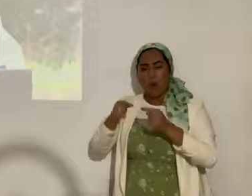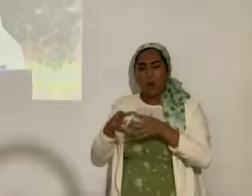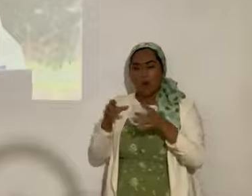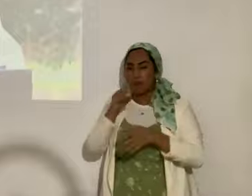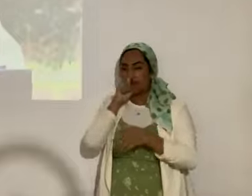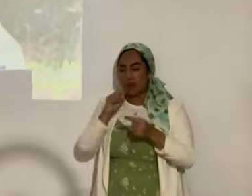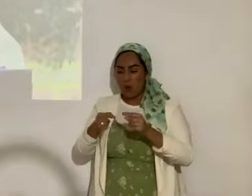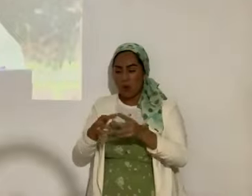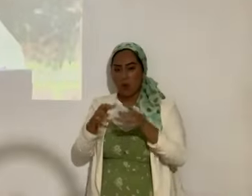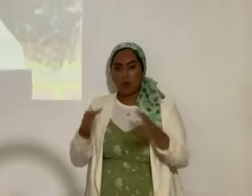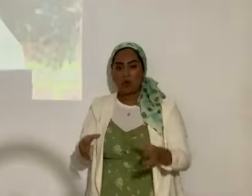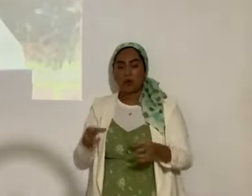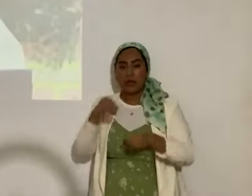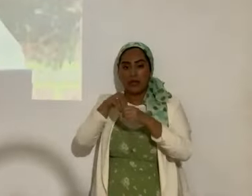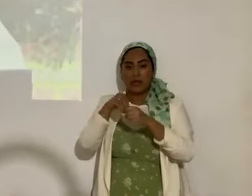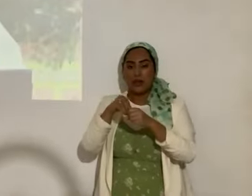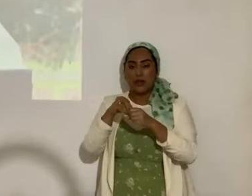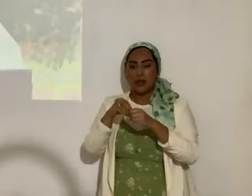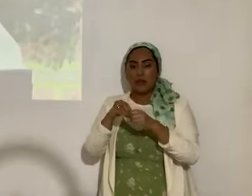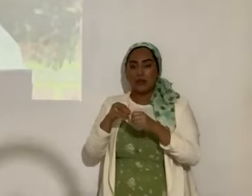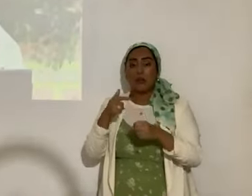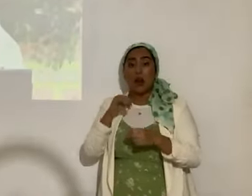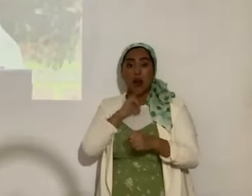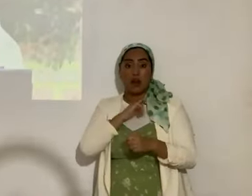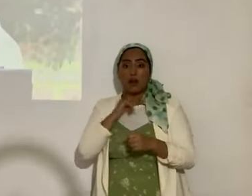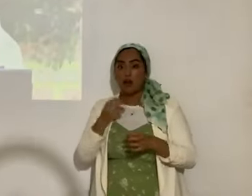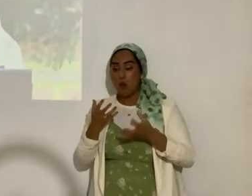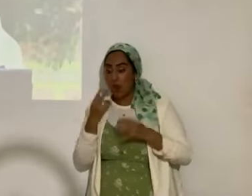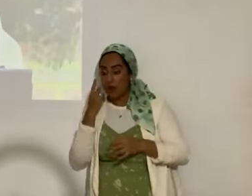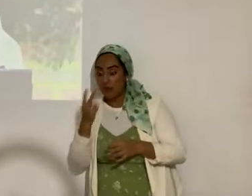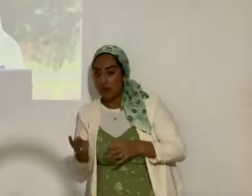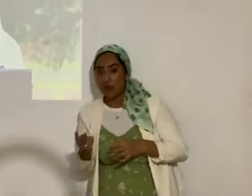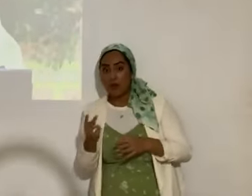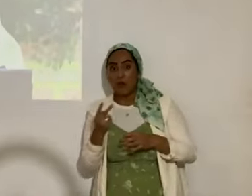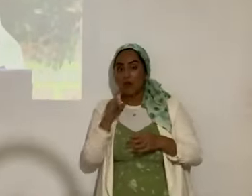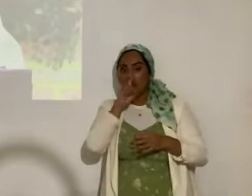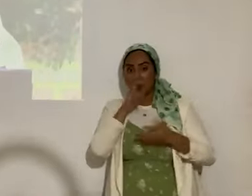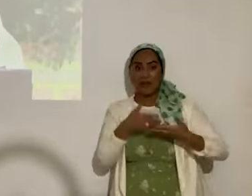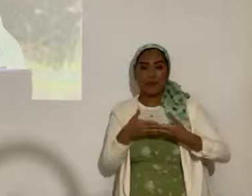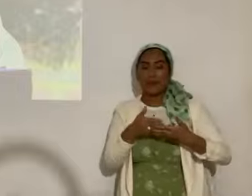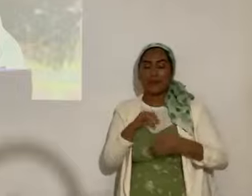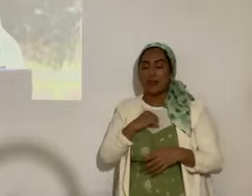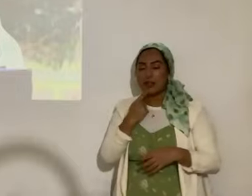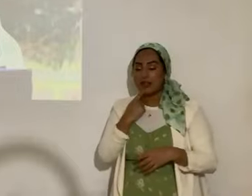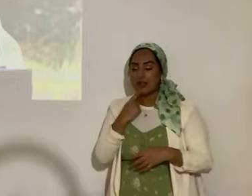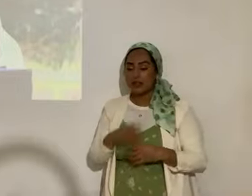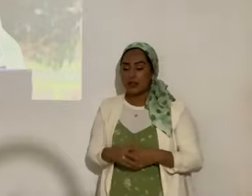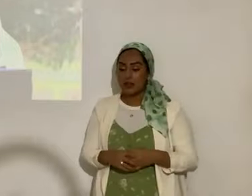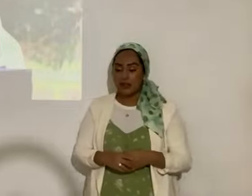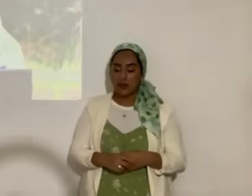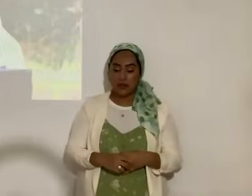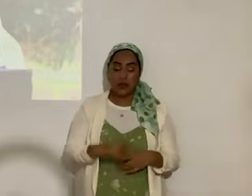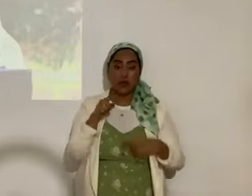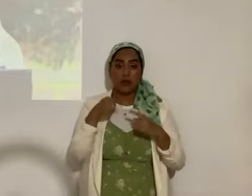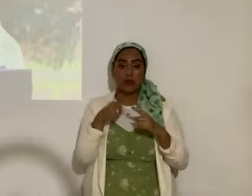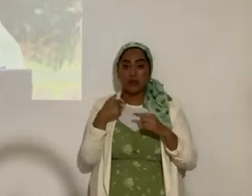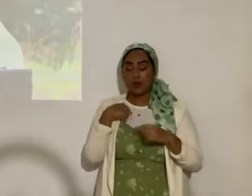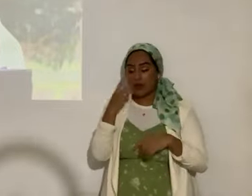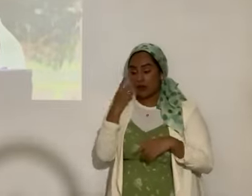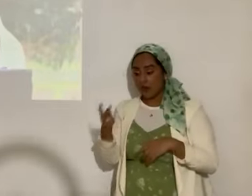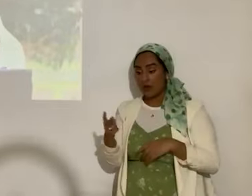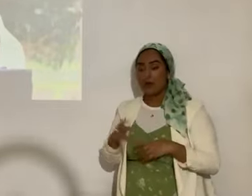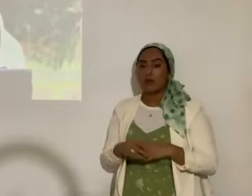lastimado y de hecho estaba en una jaula y yo como niño Tenía inquietud de ir a ver al águila bebé así le decía yo entonces yo cuando fui